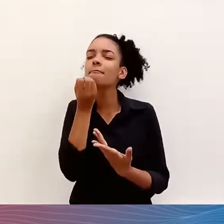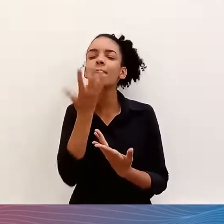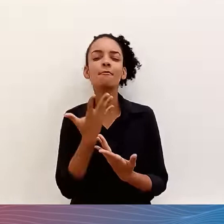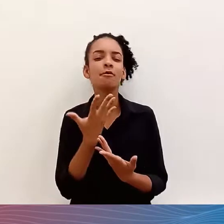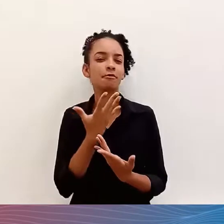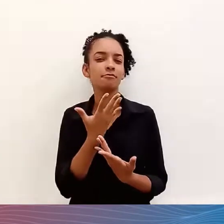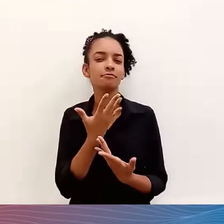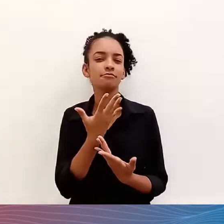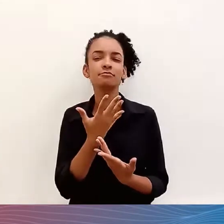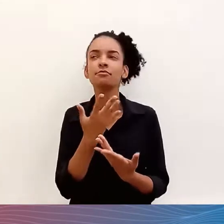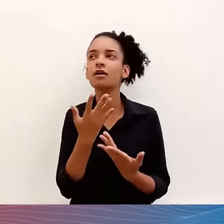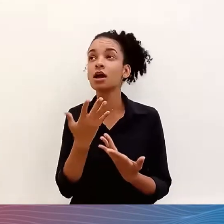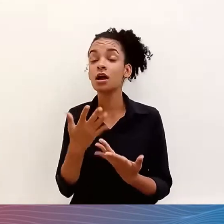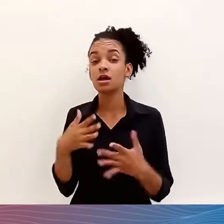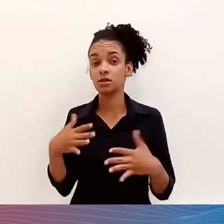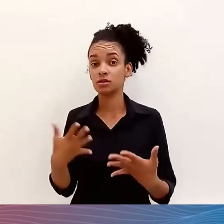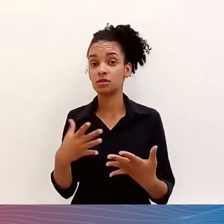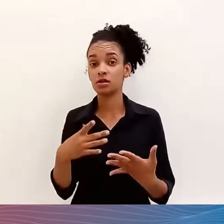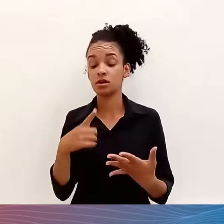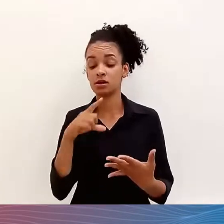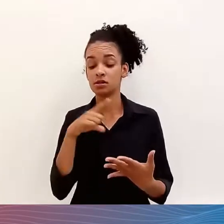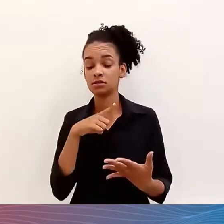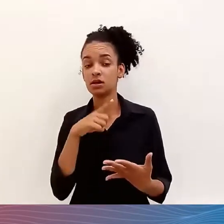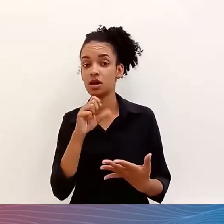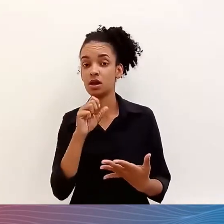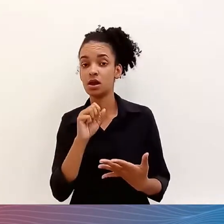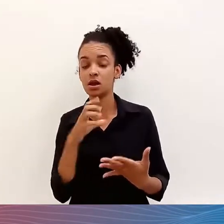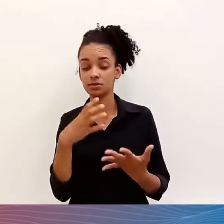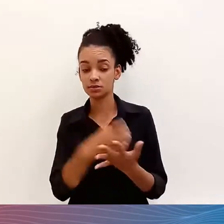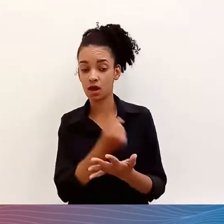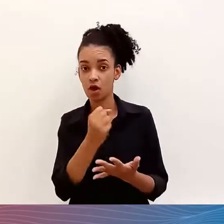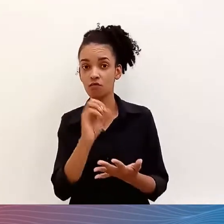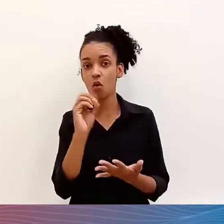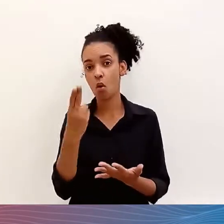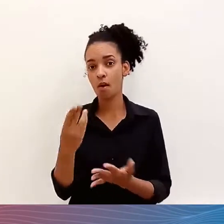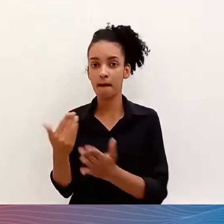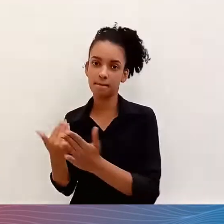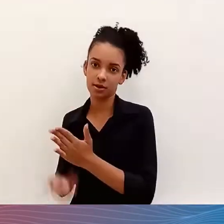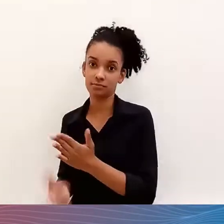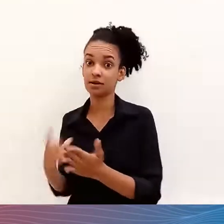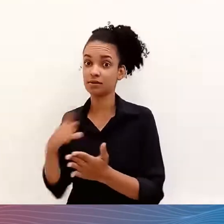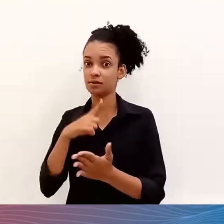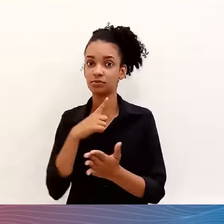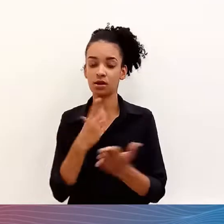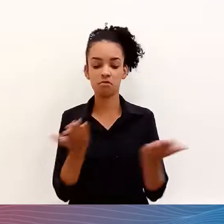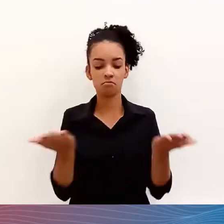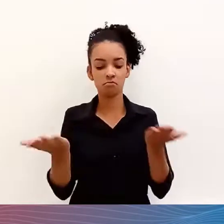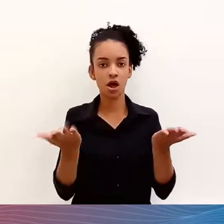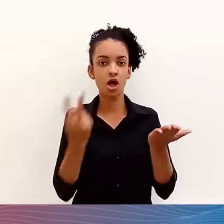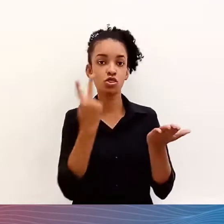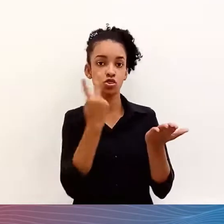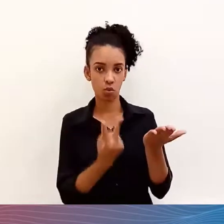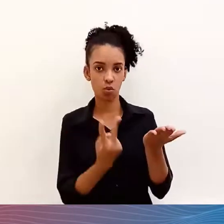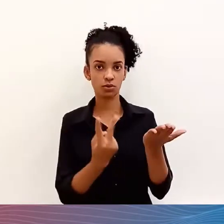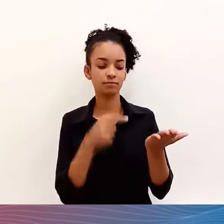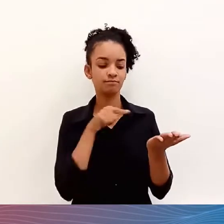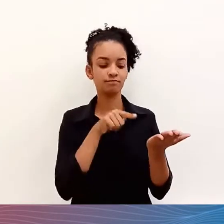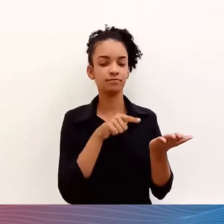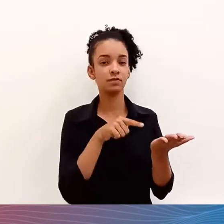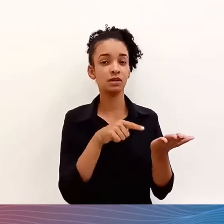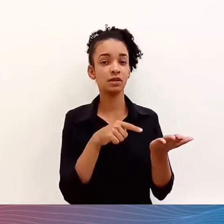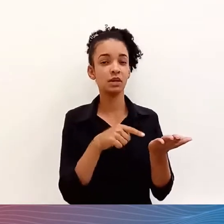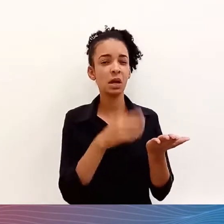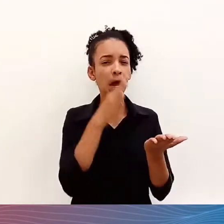isso? Para com estes cheiro de morte para morte. Eles vão seguir